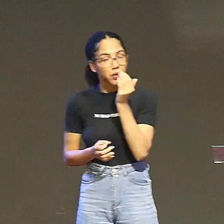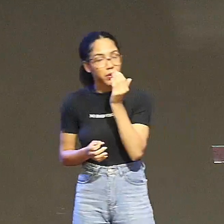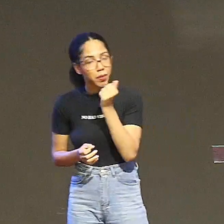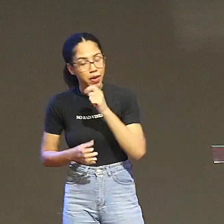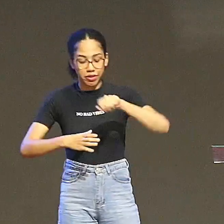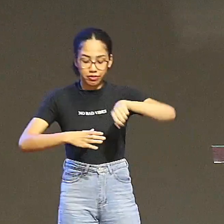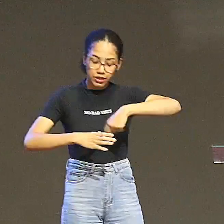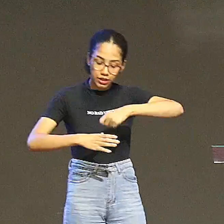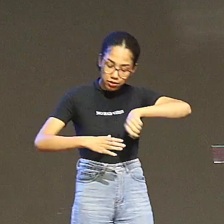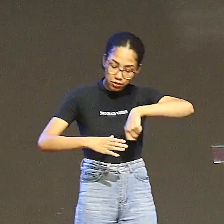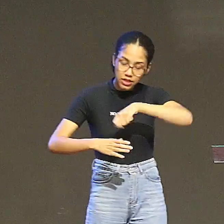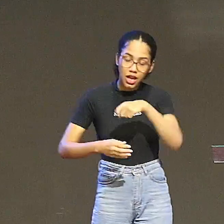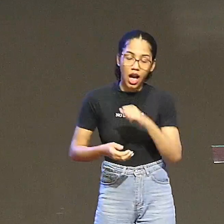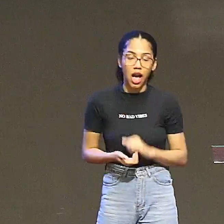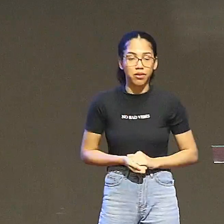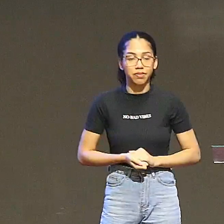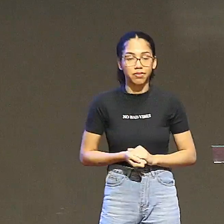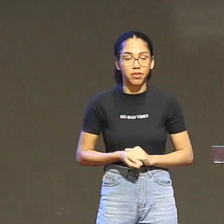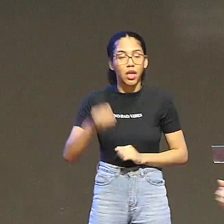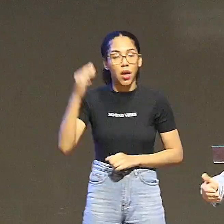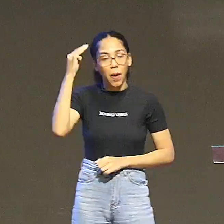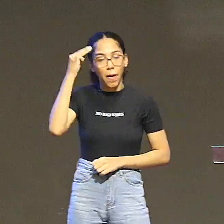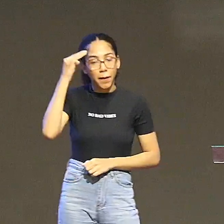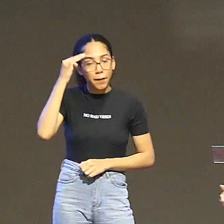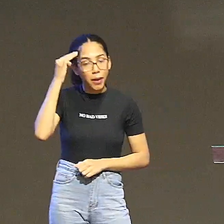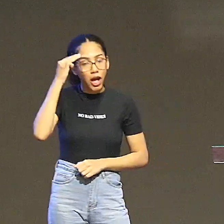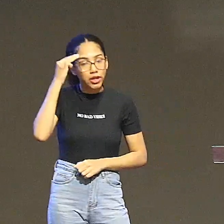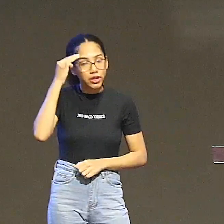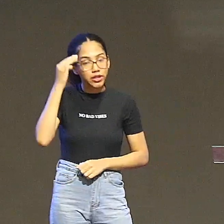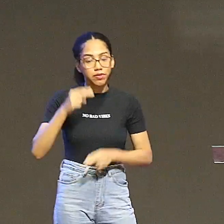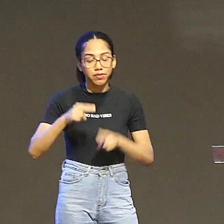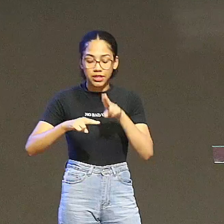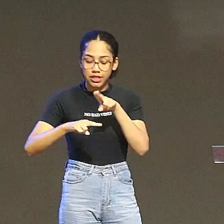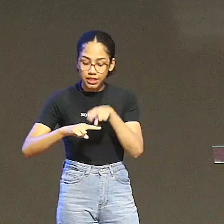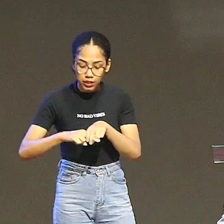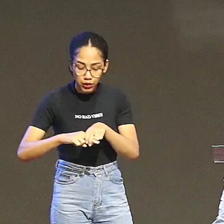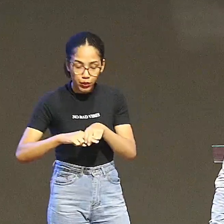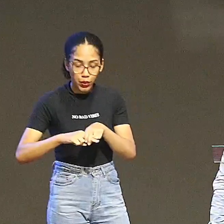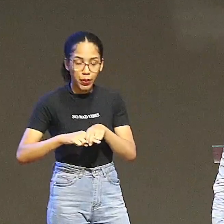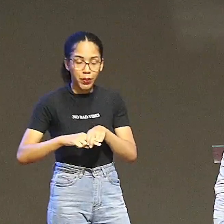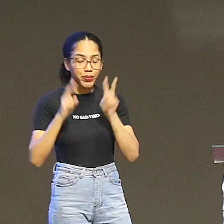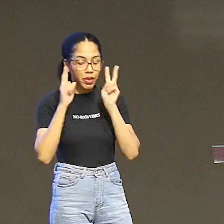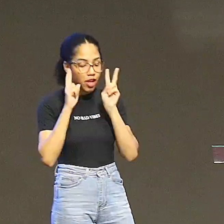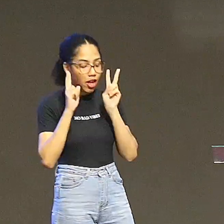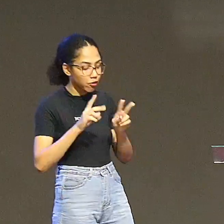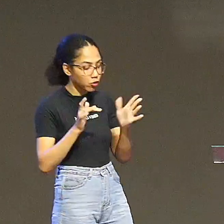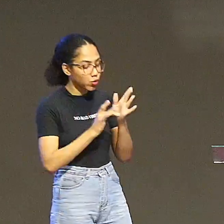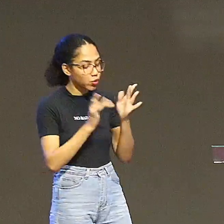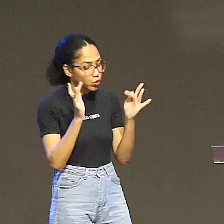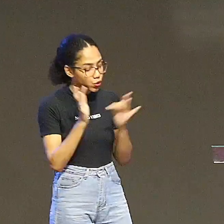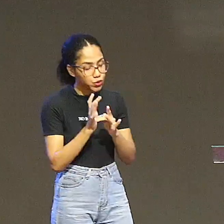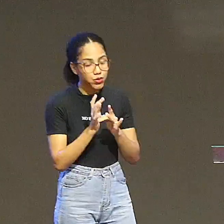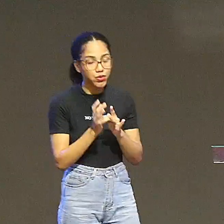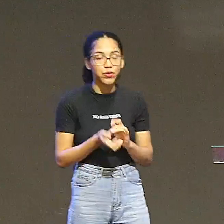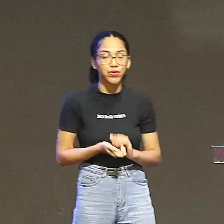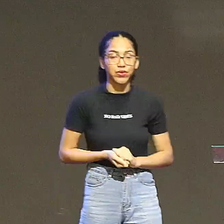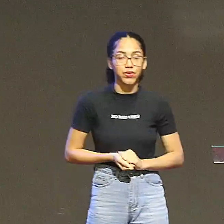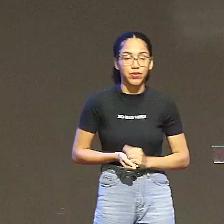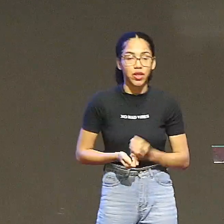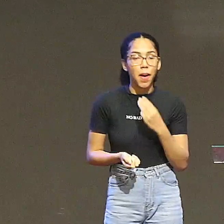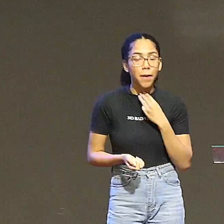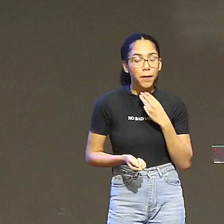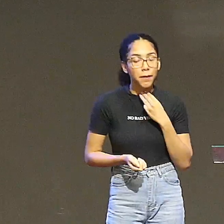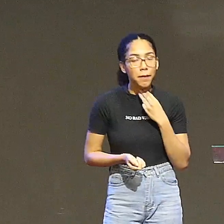eles enquanto Maria ficou sentadinha ouvindo aquilo que Jesus estava dizendo E aí Marta de lá começou a achar